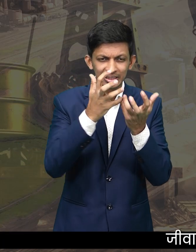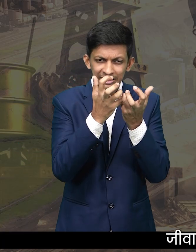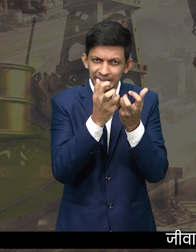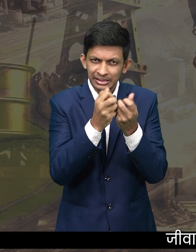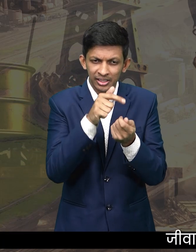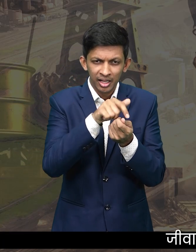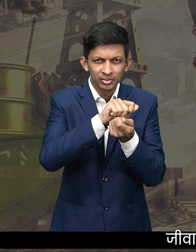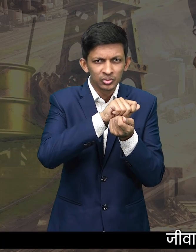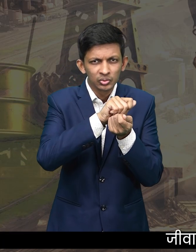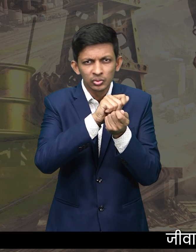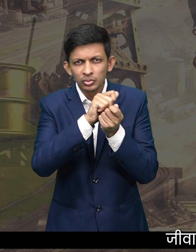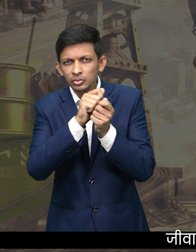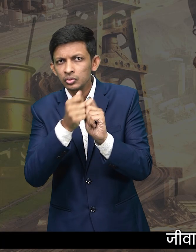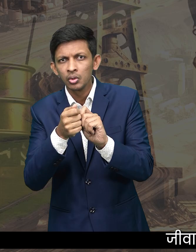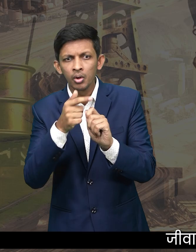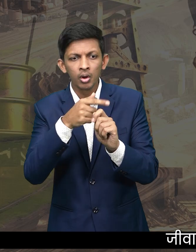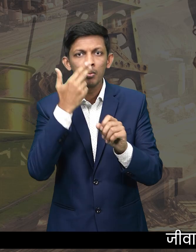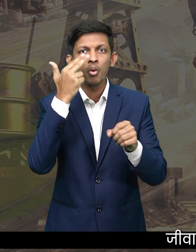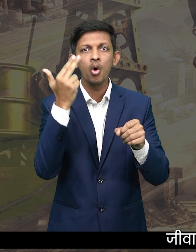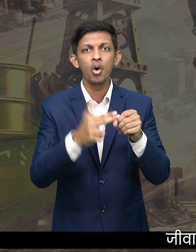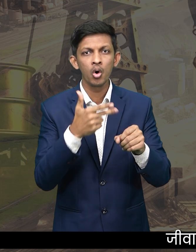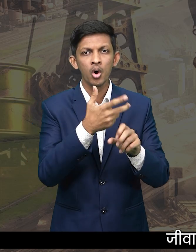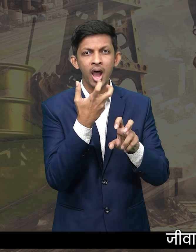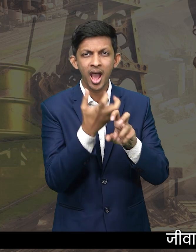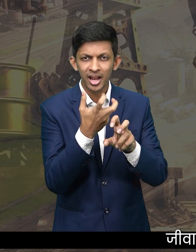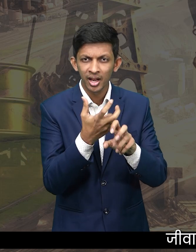जीवाश्म ईंधन, कोयला और पेट्रोलियम,